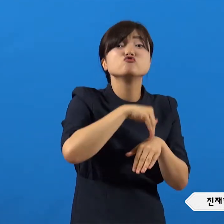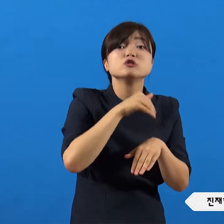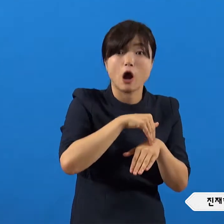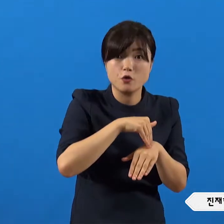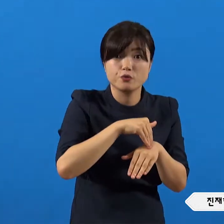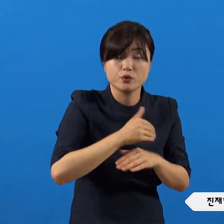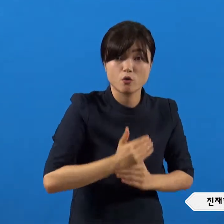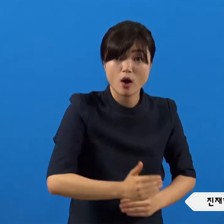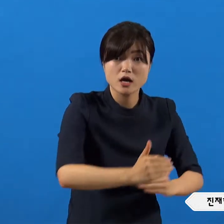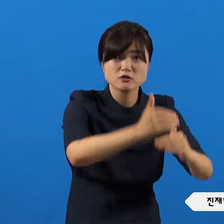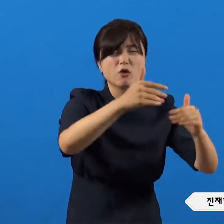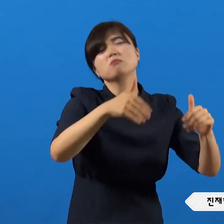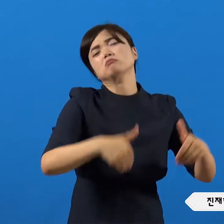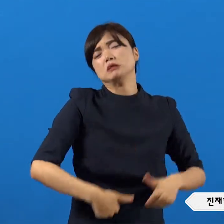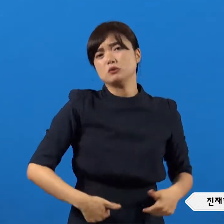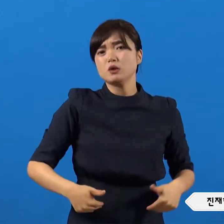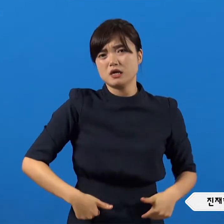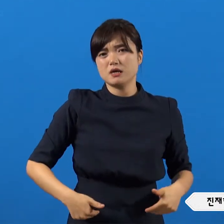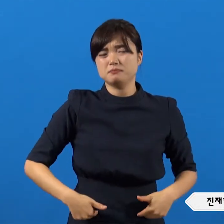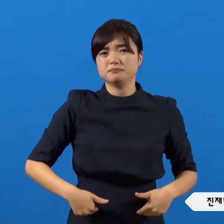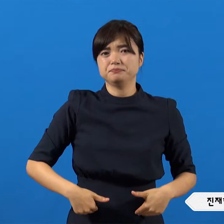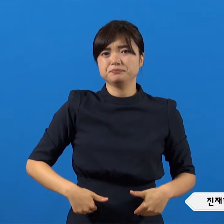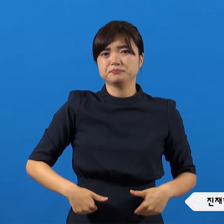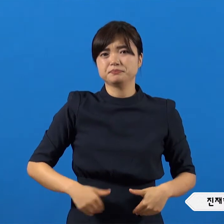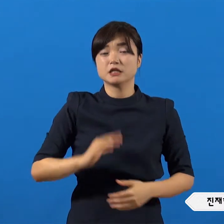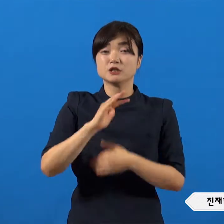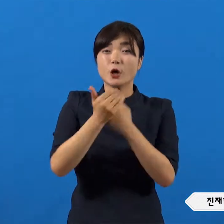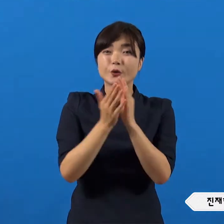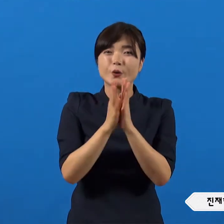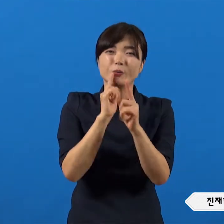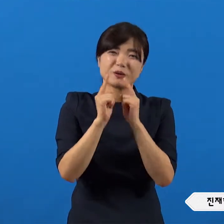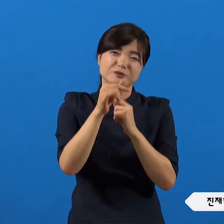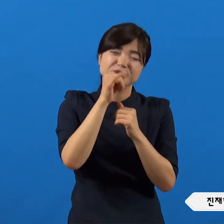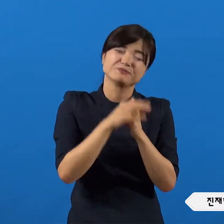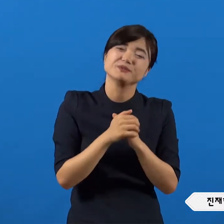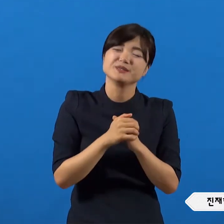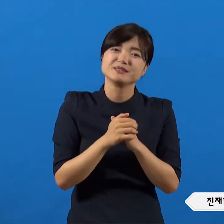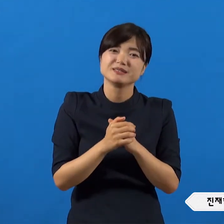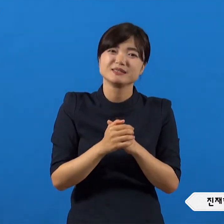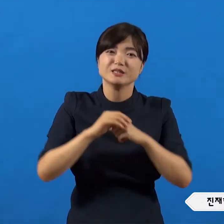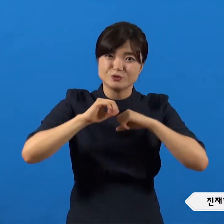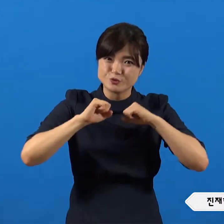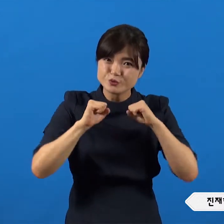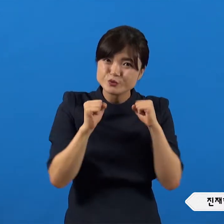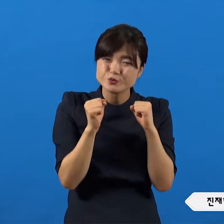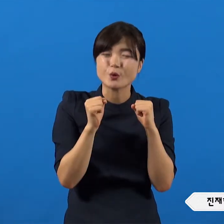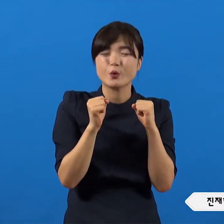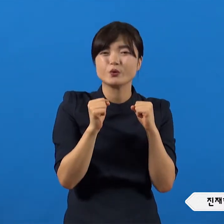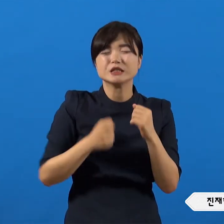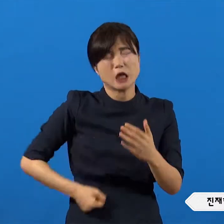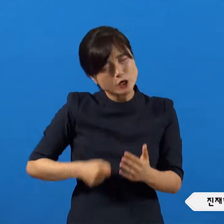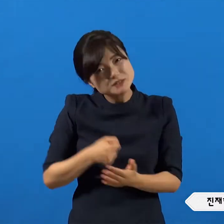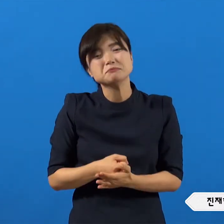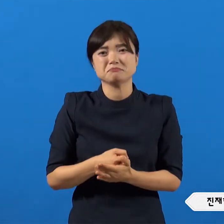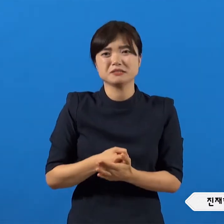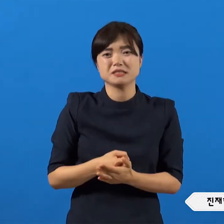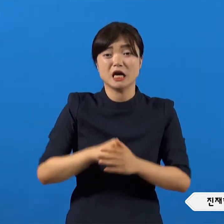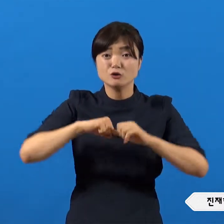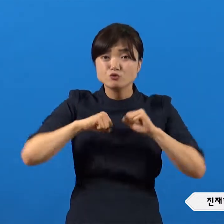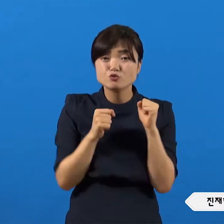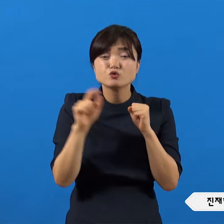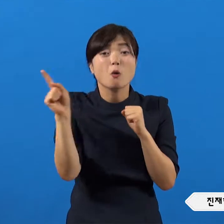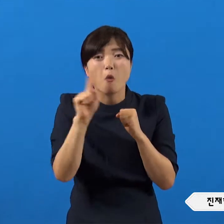훈련이 필요함을 성경은 말씀합니다. 순종은 결심입니다.